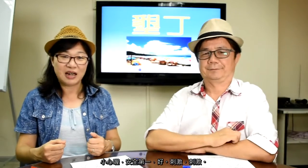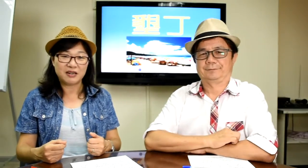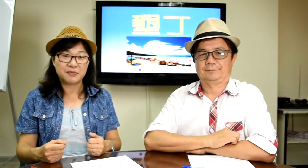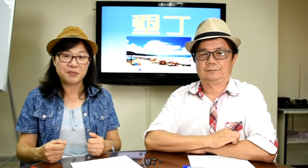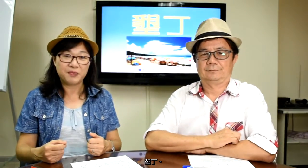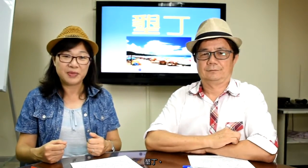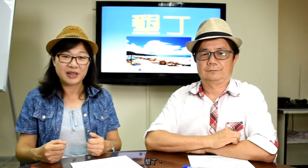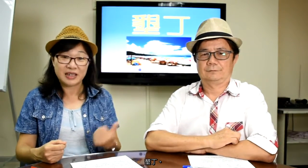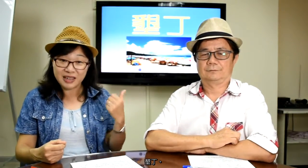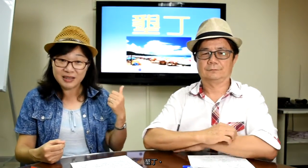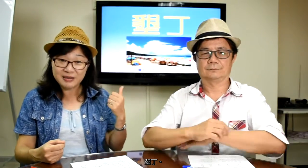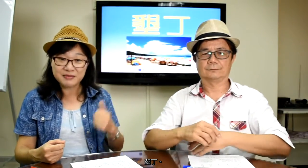好，垦丁